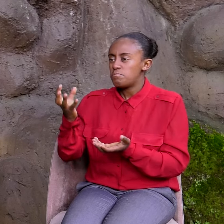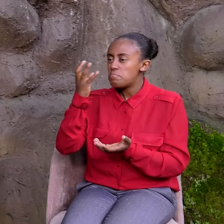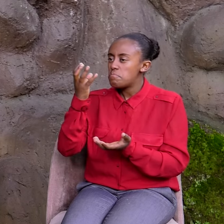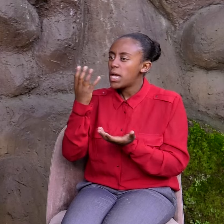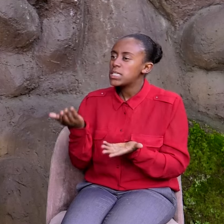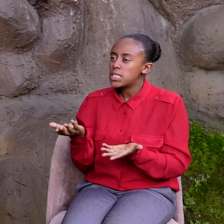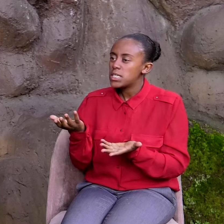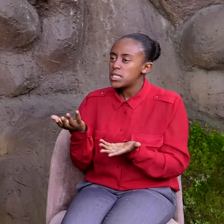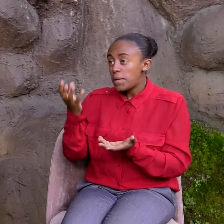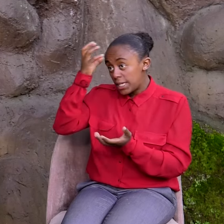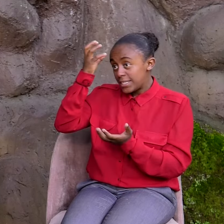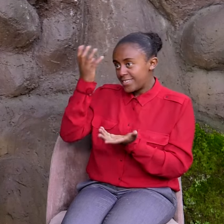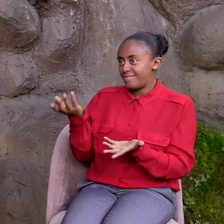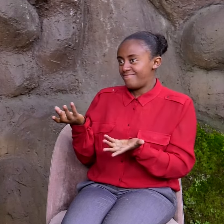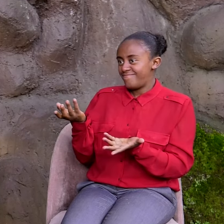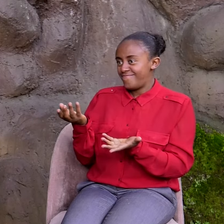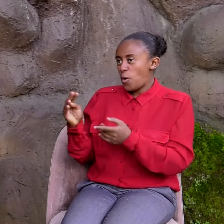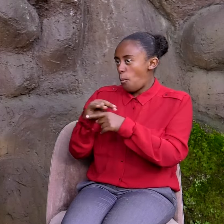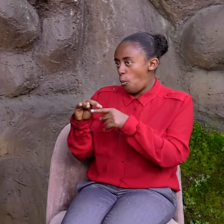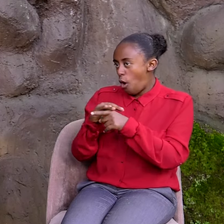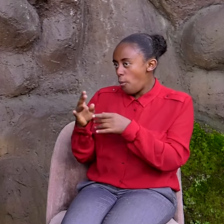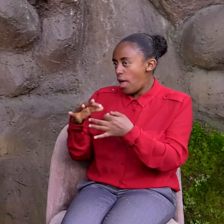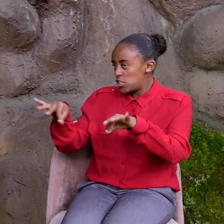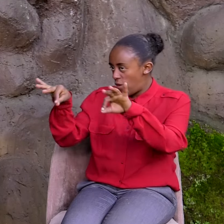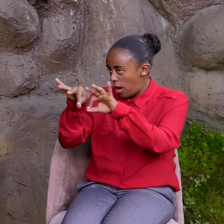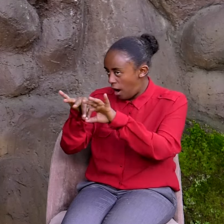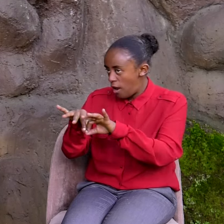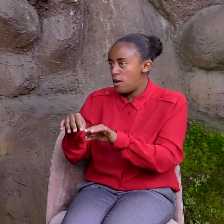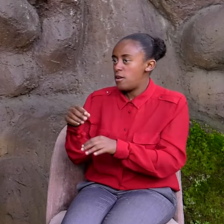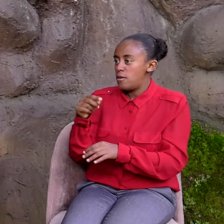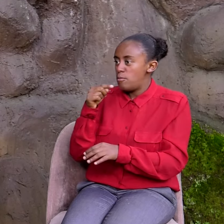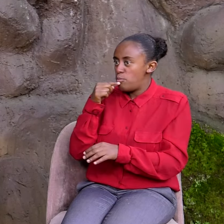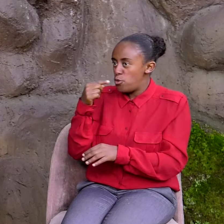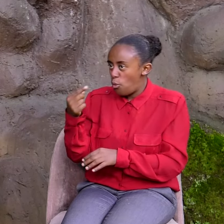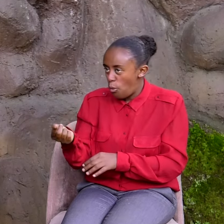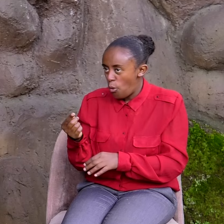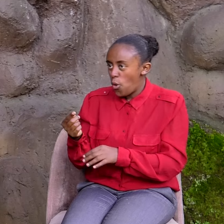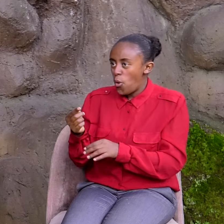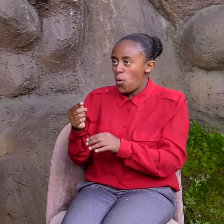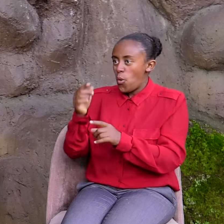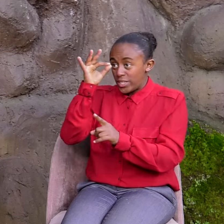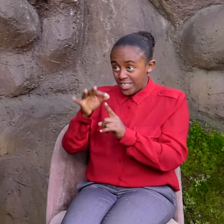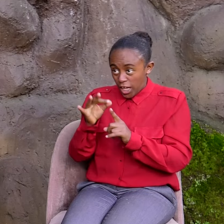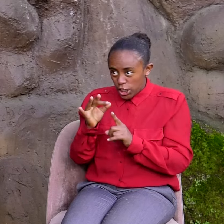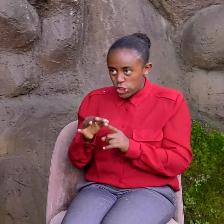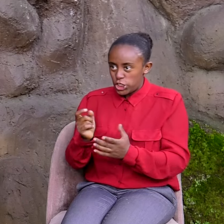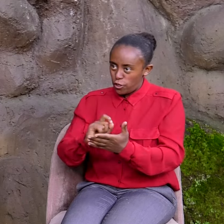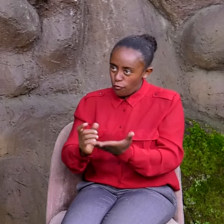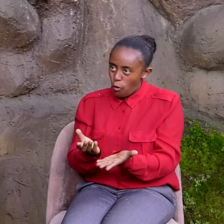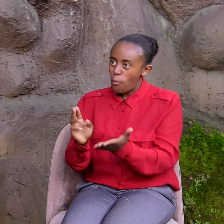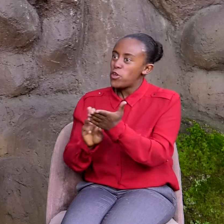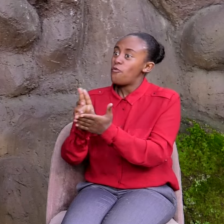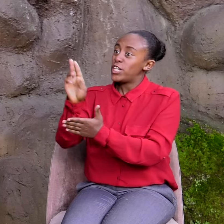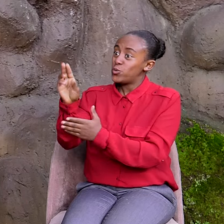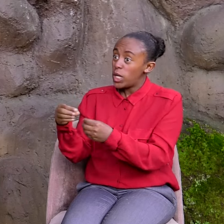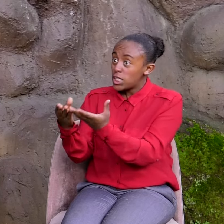መንግስት ለምሳሌ ሙያው ያስፈልጋል ብሎ ስትራቴጂ ነድፎ በየዩኒቨርሲቲዎቹ